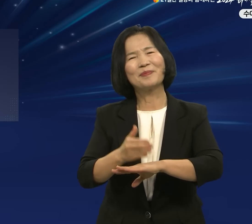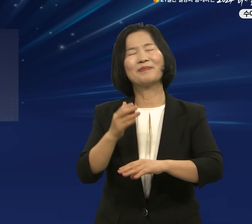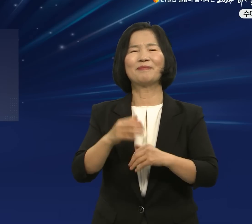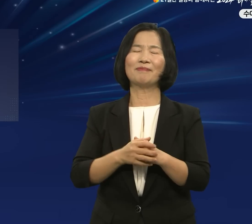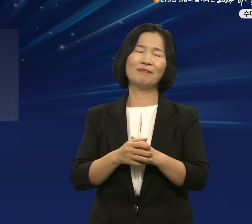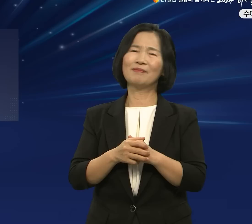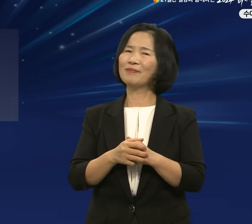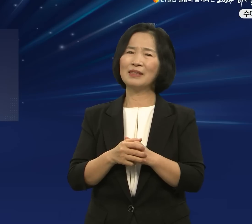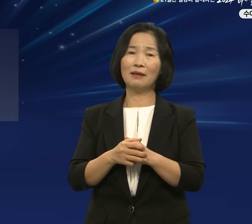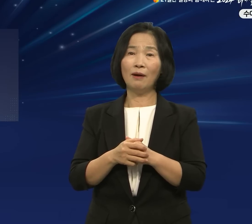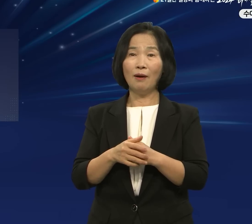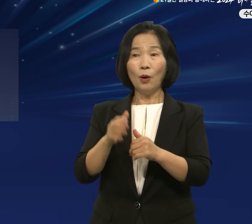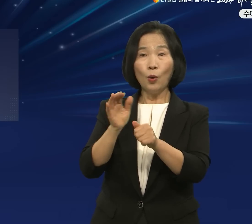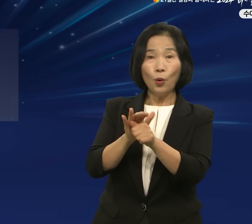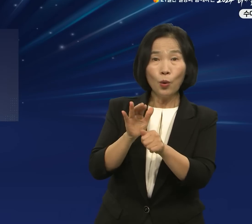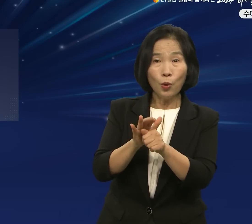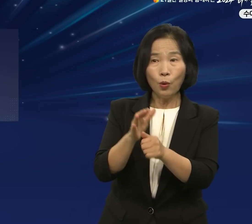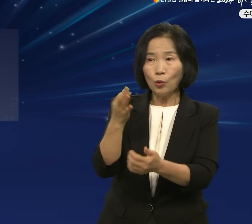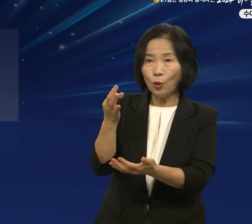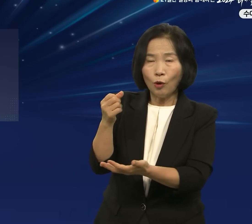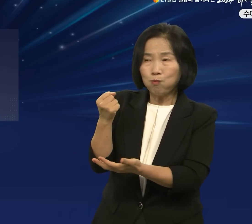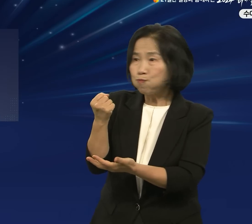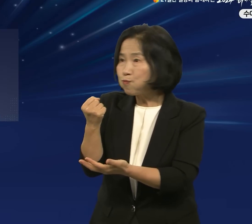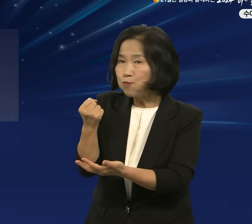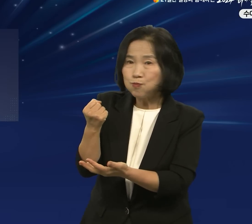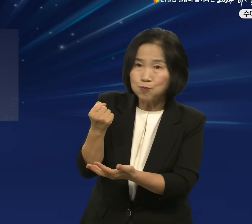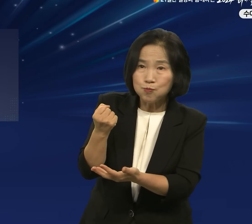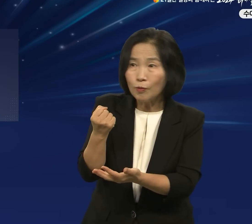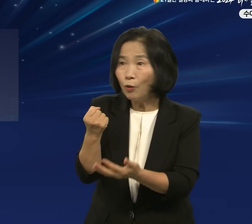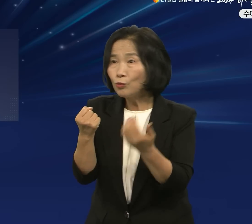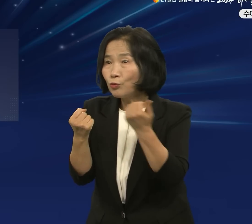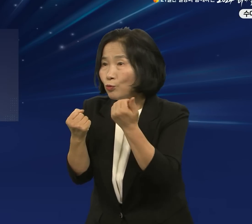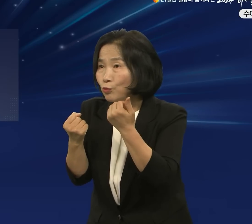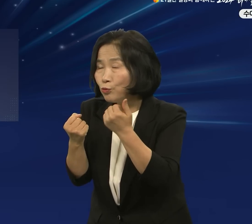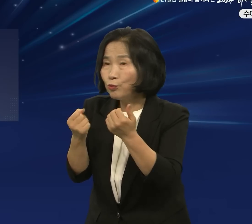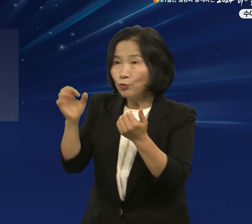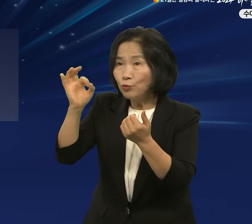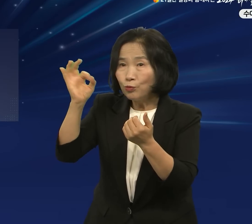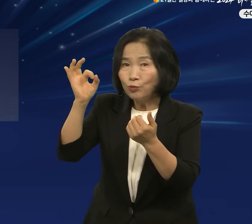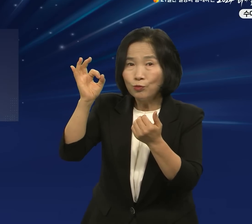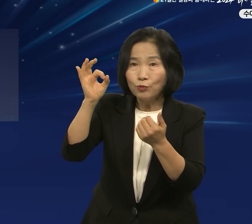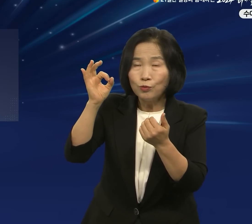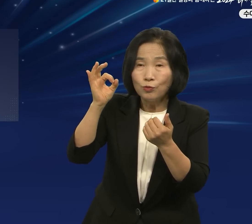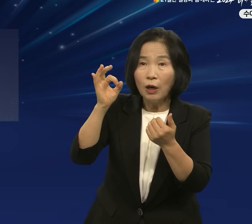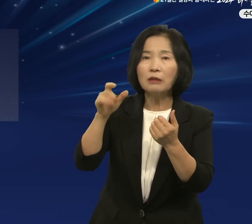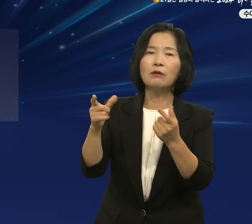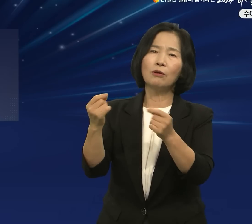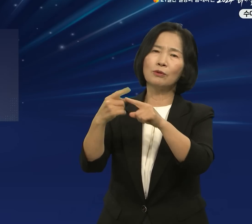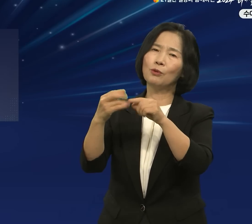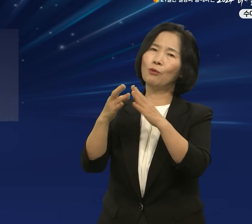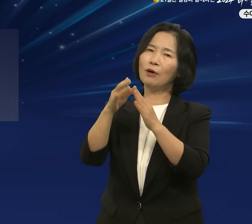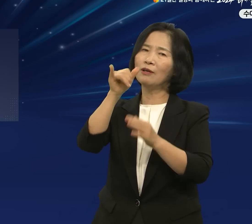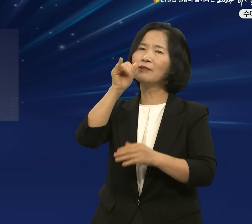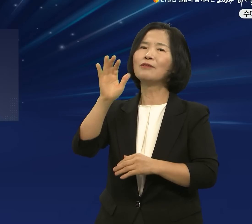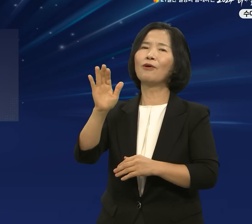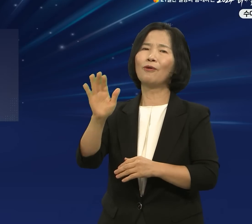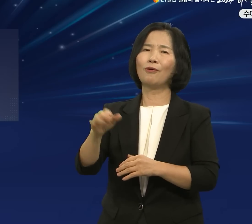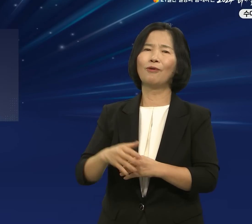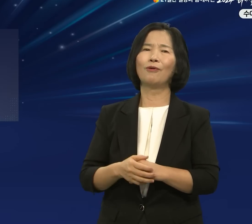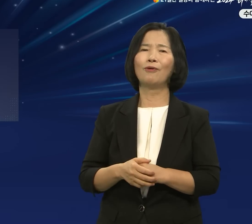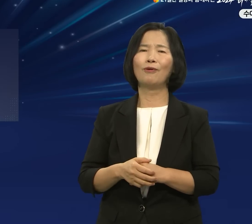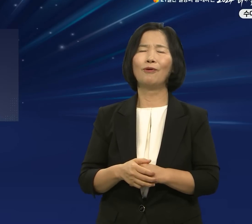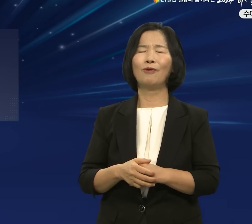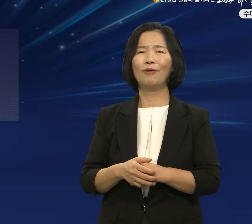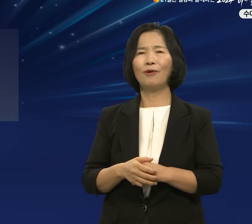도와주려고 물질과 기도를 준비하며 대상을 찾고 있는 성도와 교회가 있었습니다. 서울의